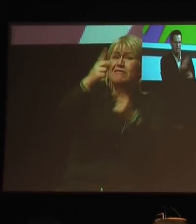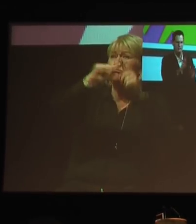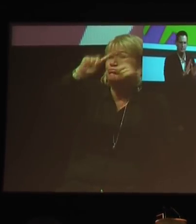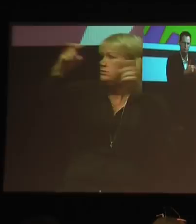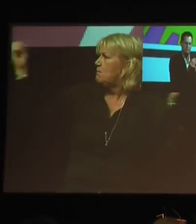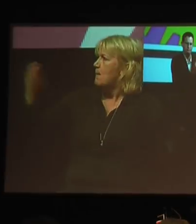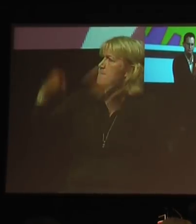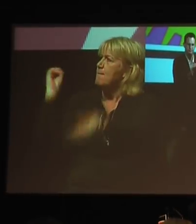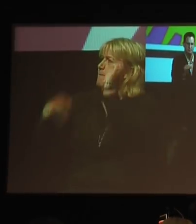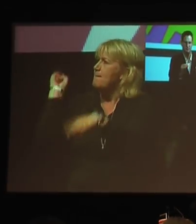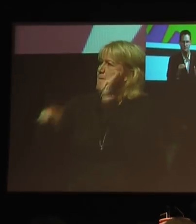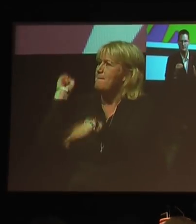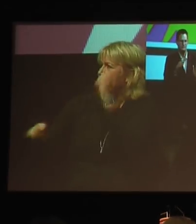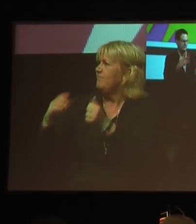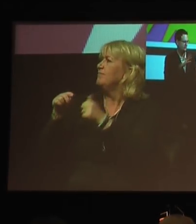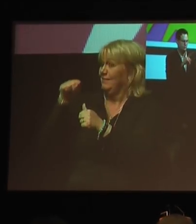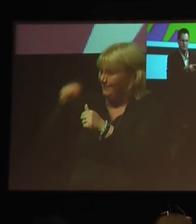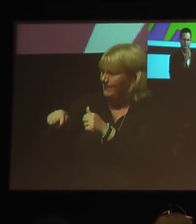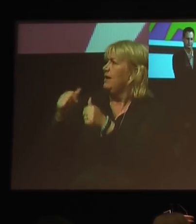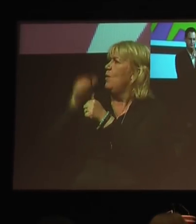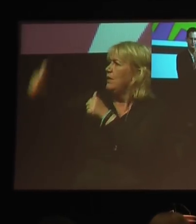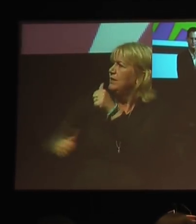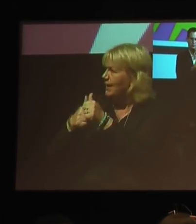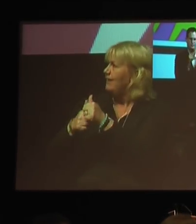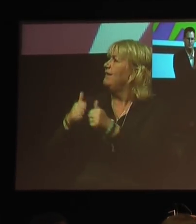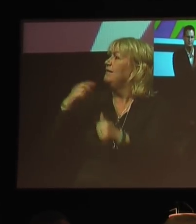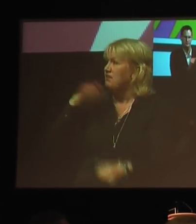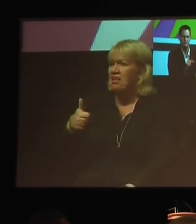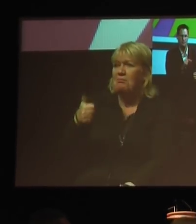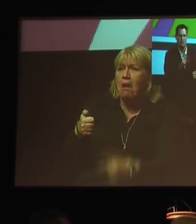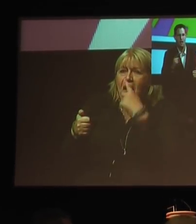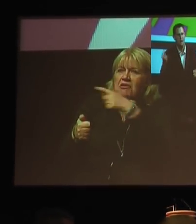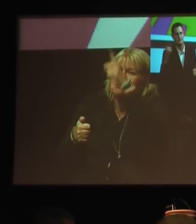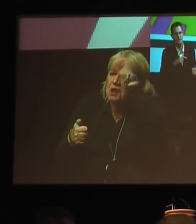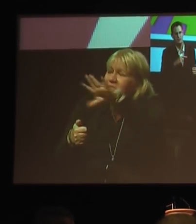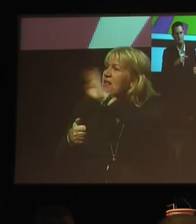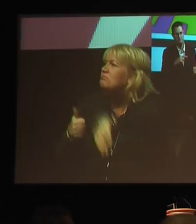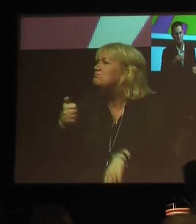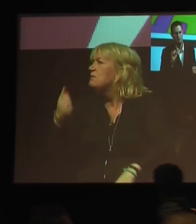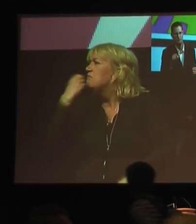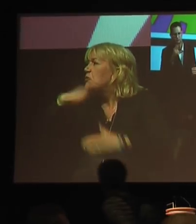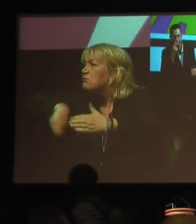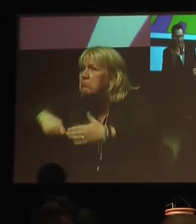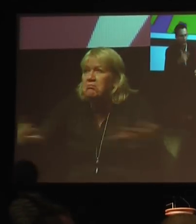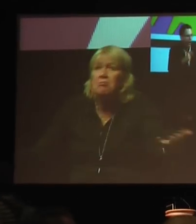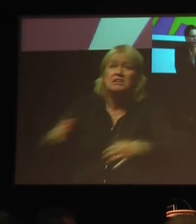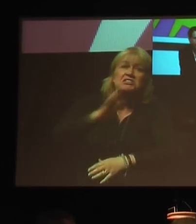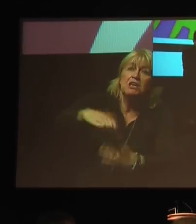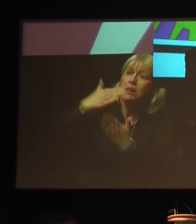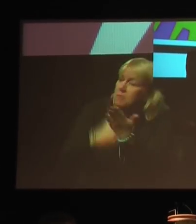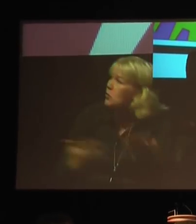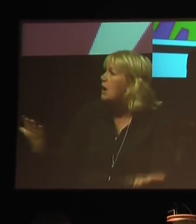einen Gebärdensprachkanal einrichten.